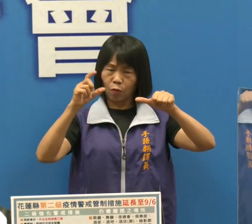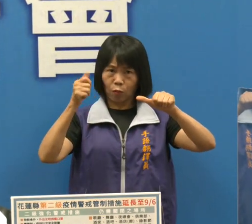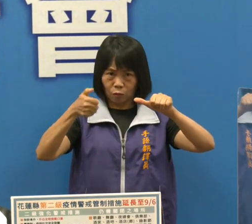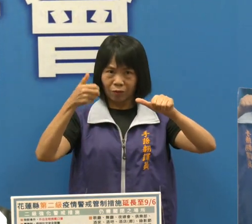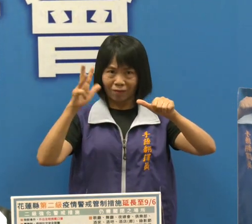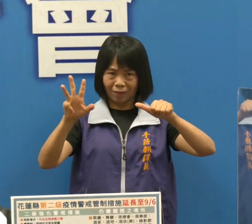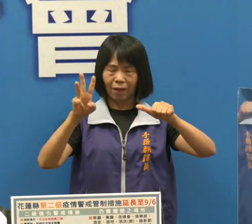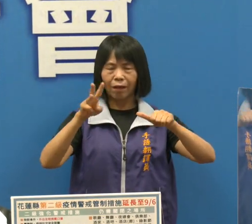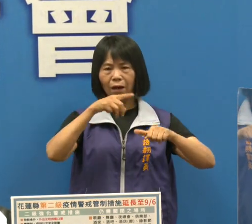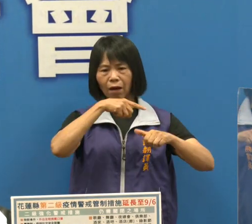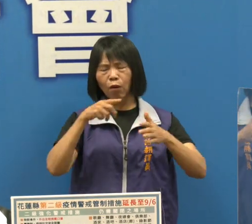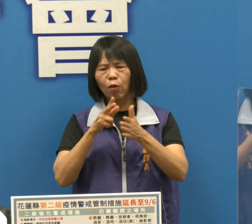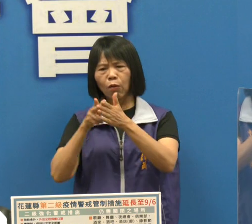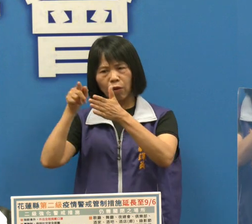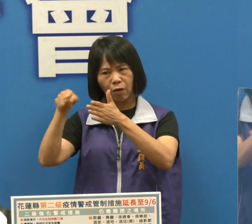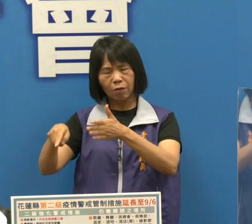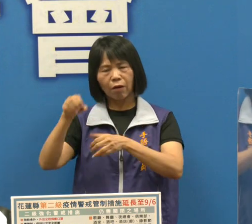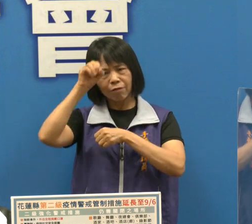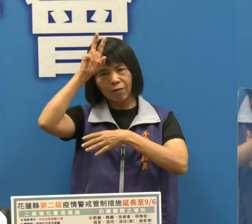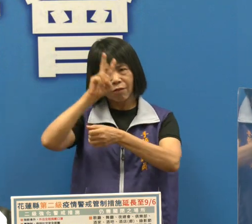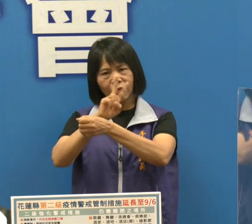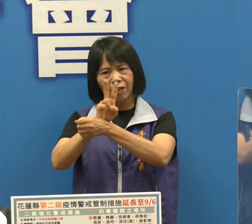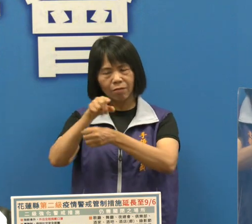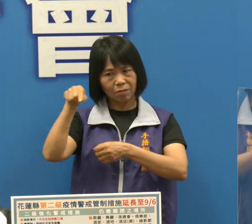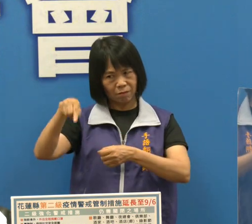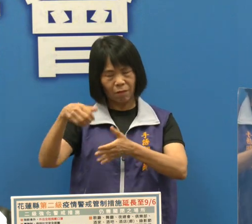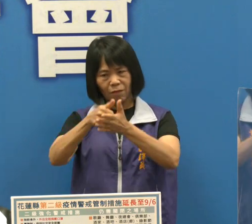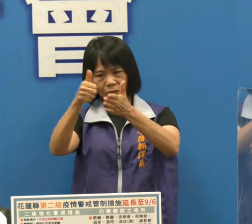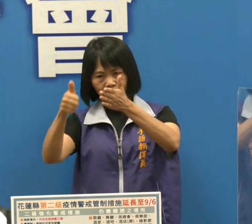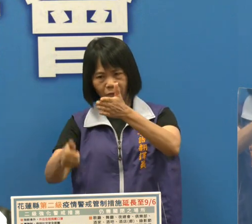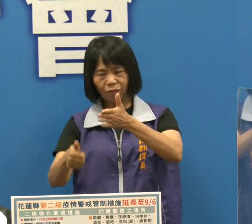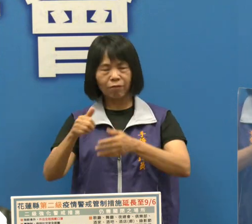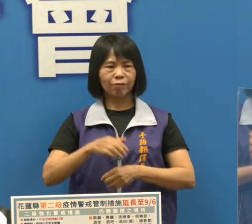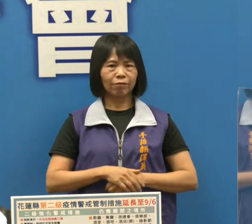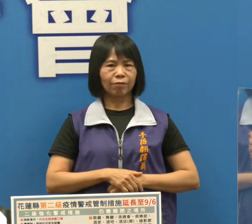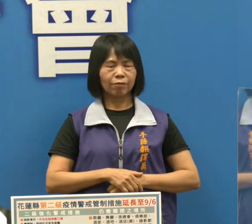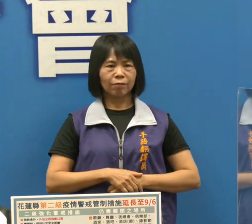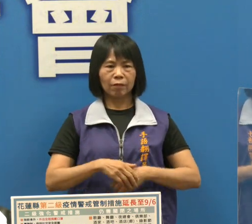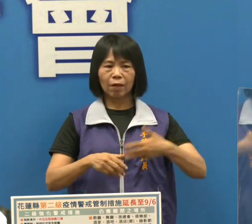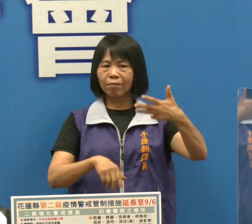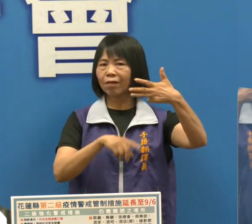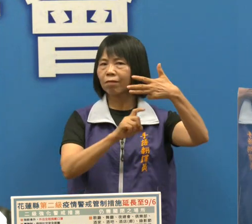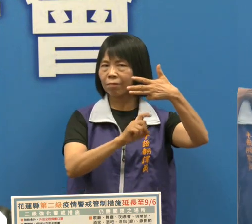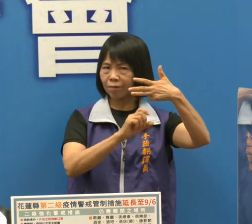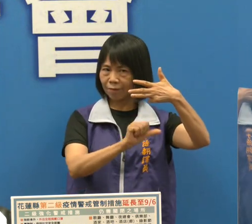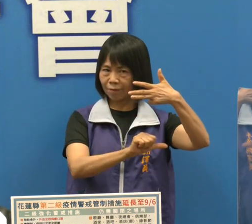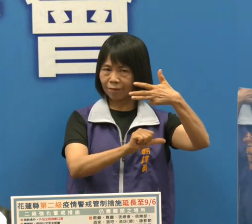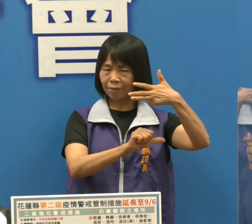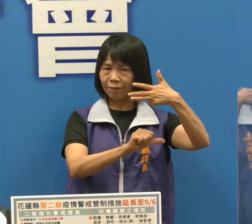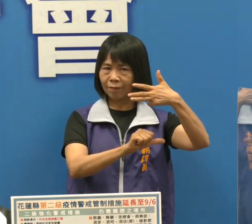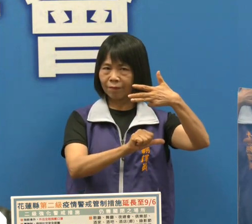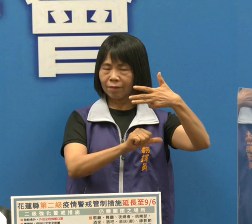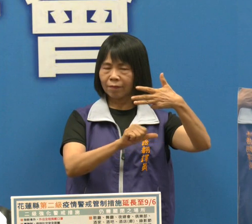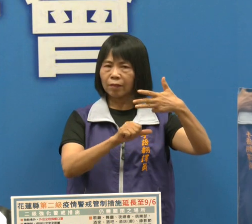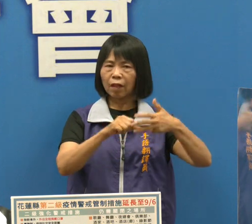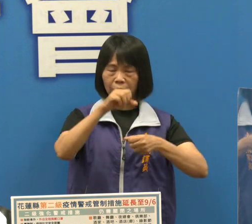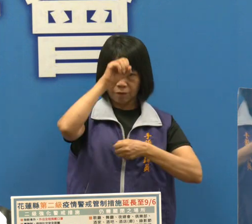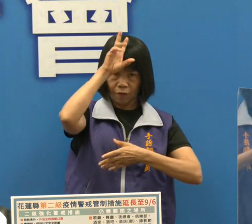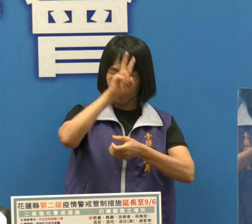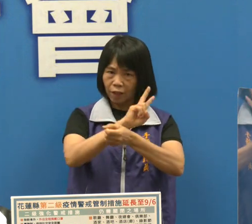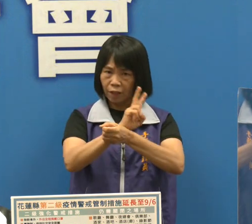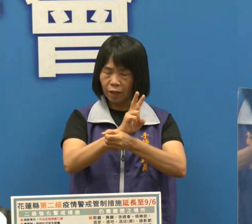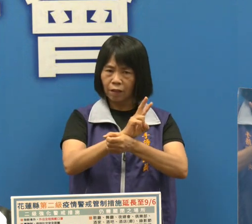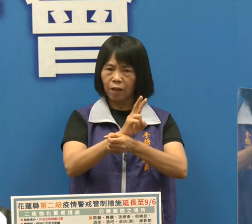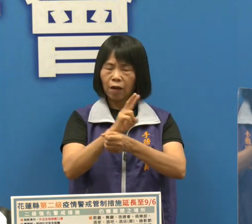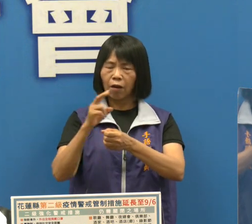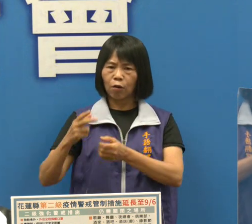我们的凤林站，他直接坐火车到凤林号。那同样的，在8月15号的时候呢，也从凤林站坐